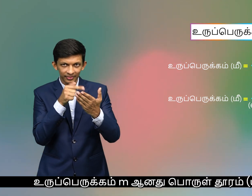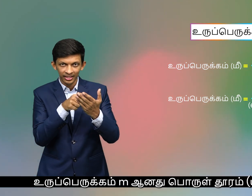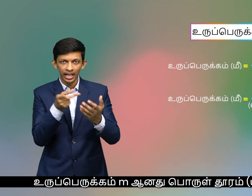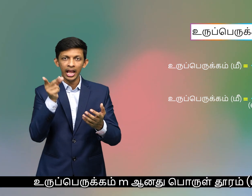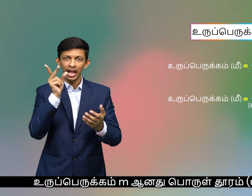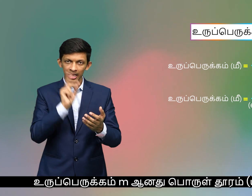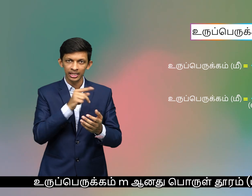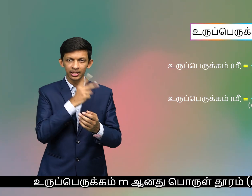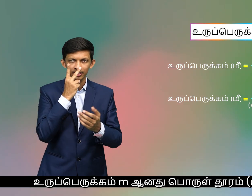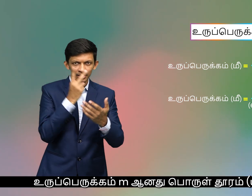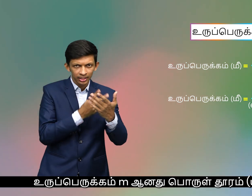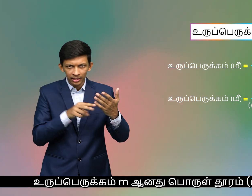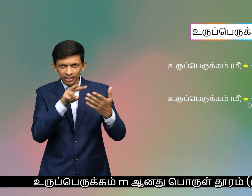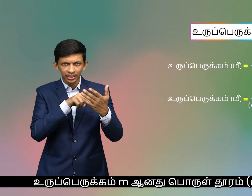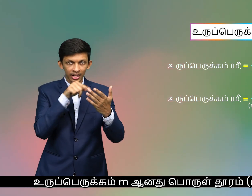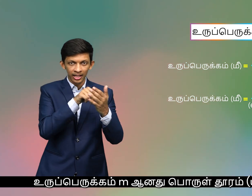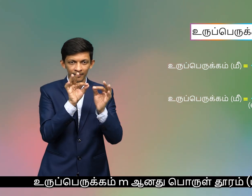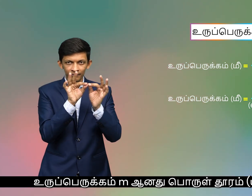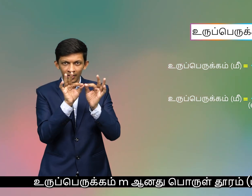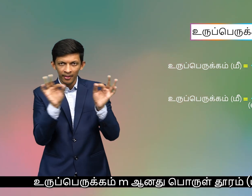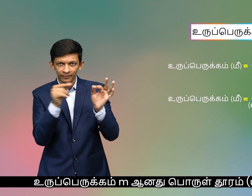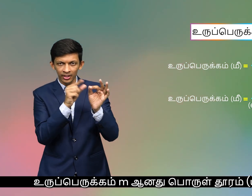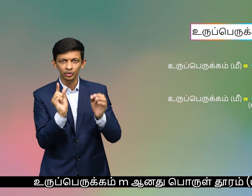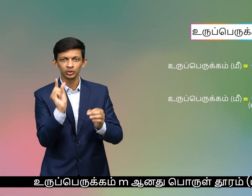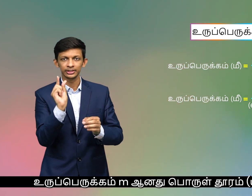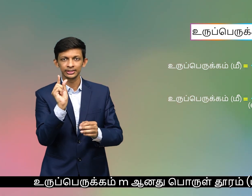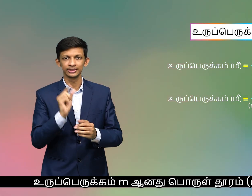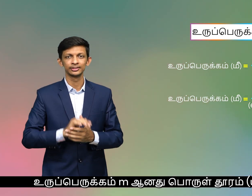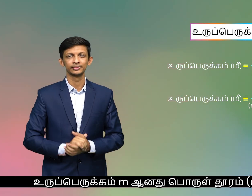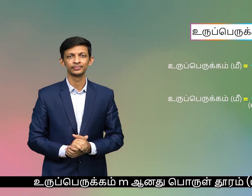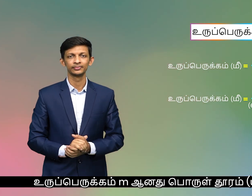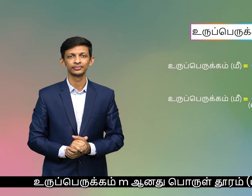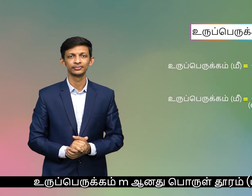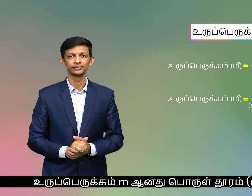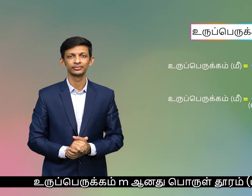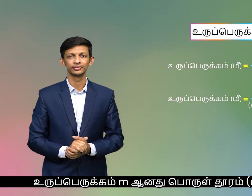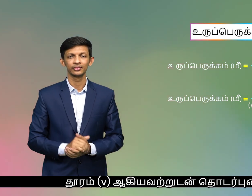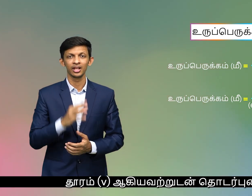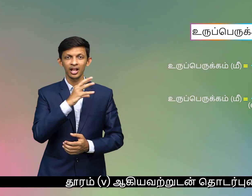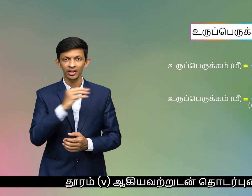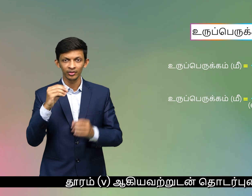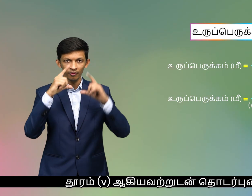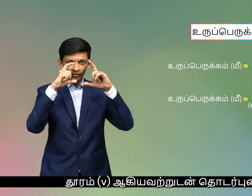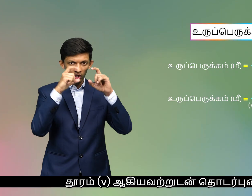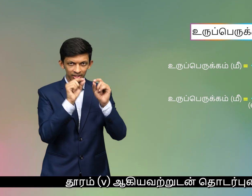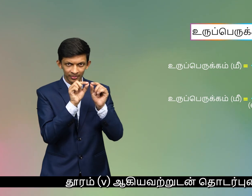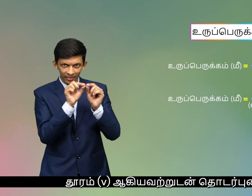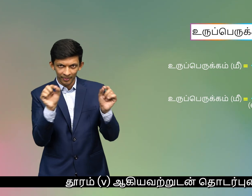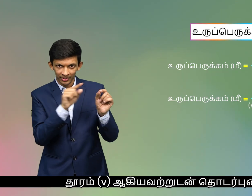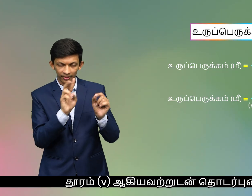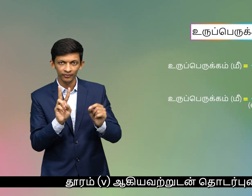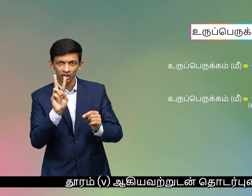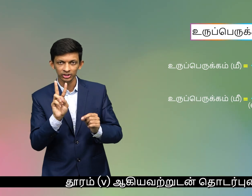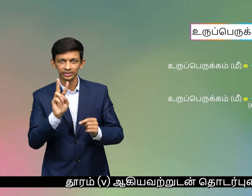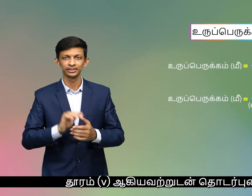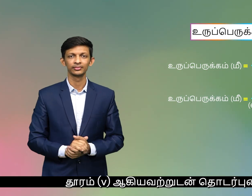உருப்பெருக்கம் m ஆனது பொருள் தூரம், அதாவது U மற்றும் பட தூரம் அதாவது